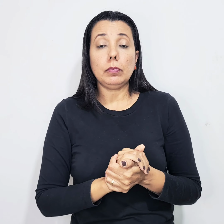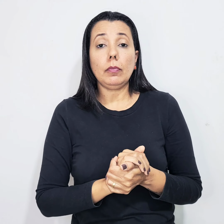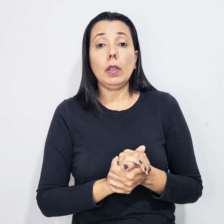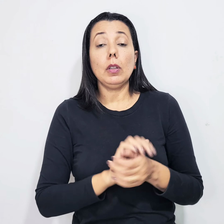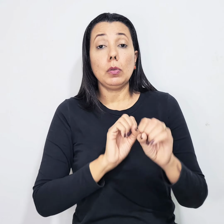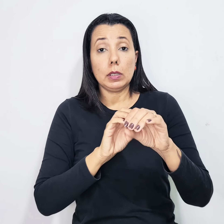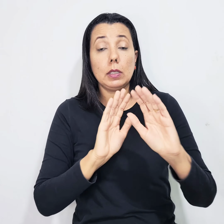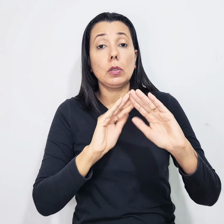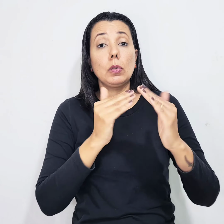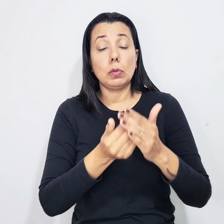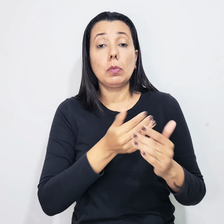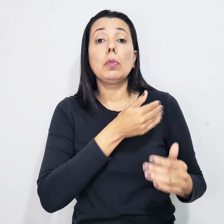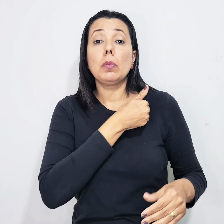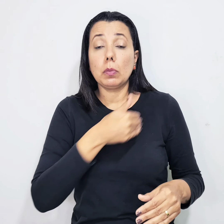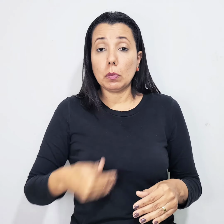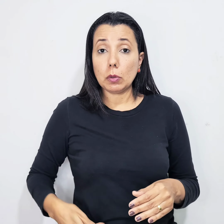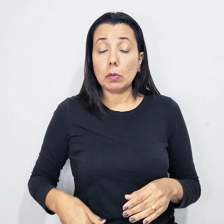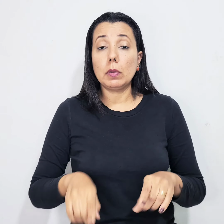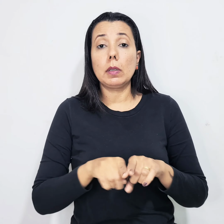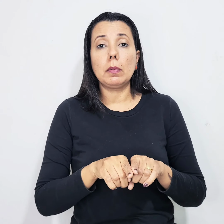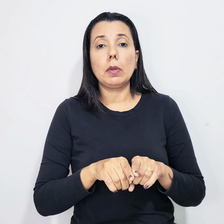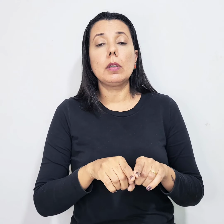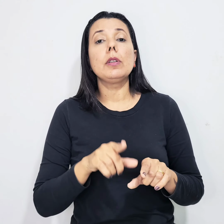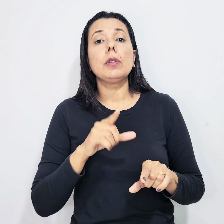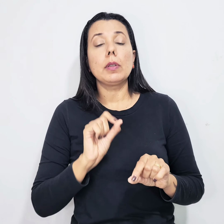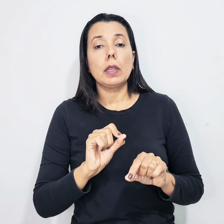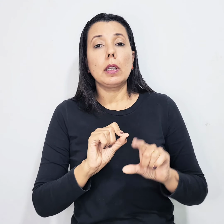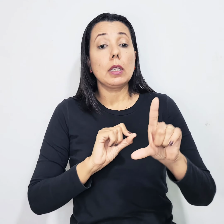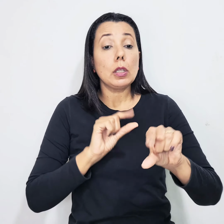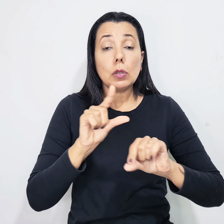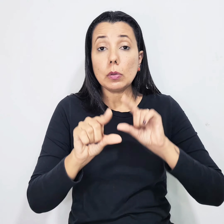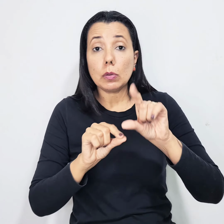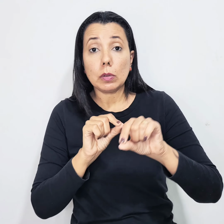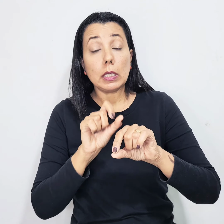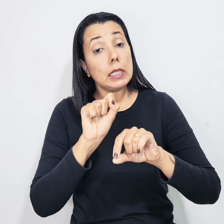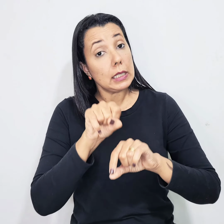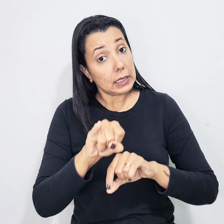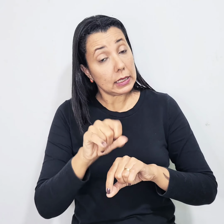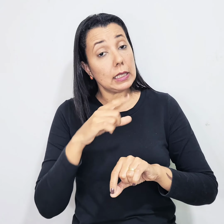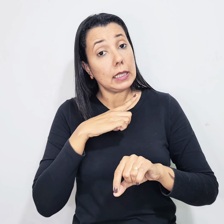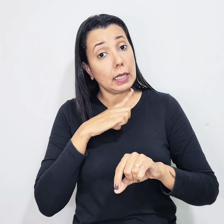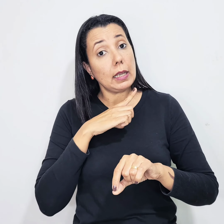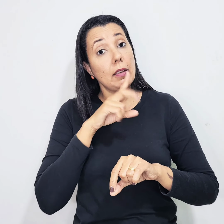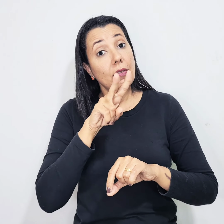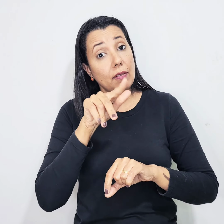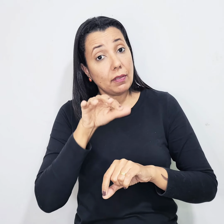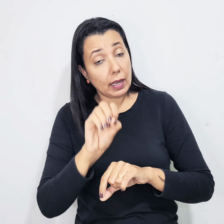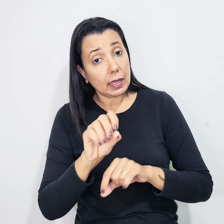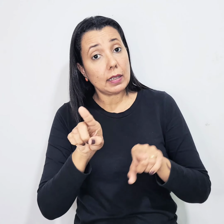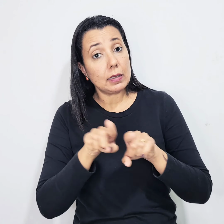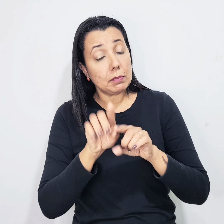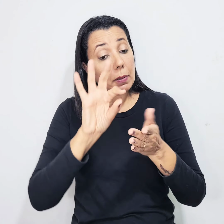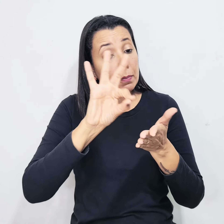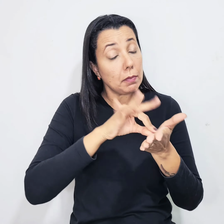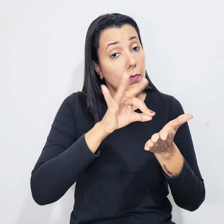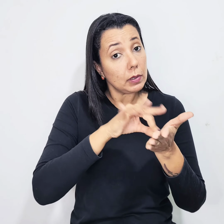pública poderá, em caráter excepcional e se houver vagas, matricular-se